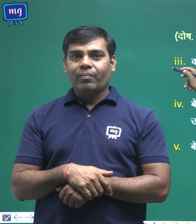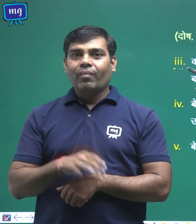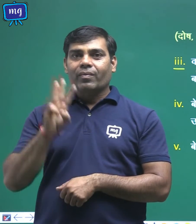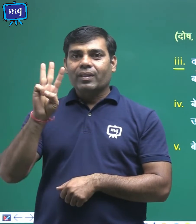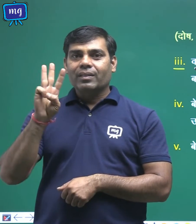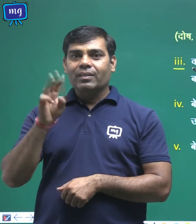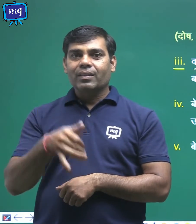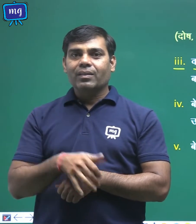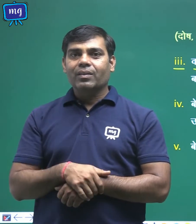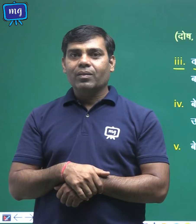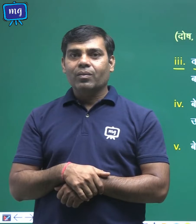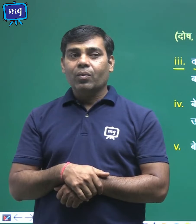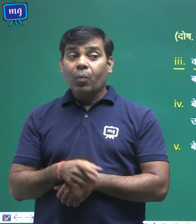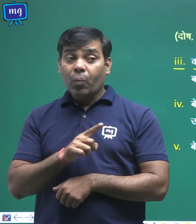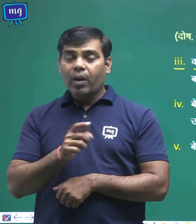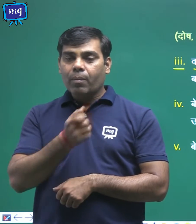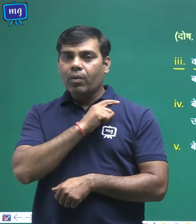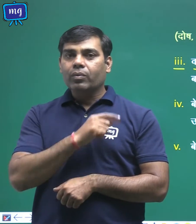तीसरा, वह बहुत